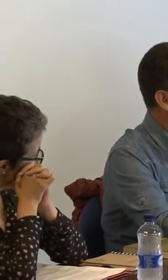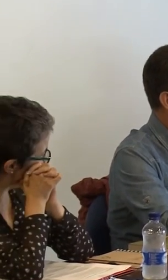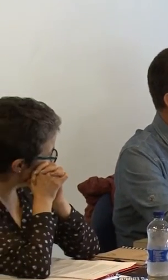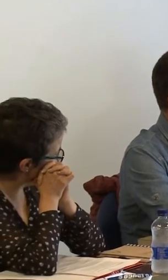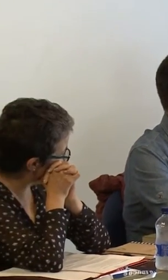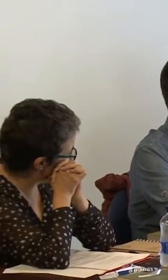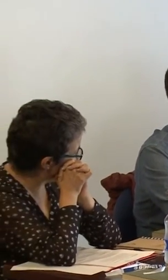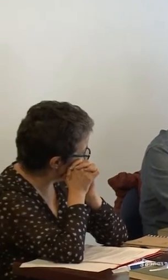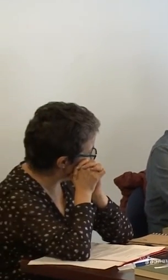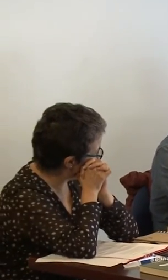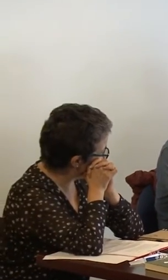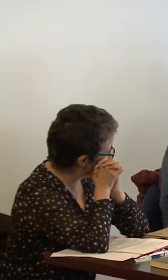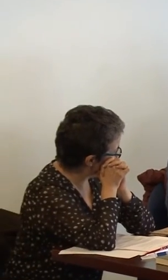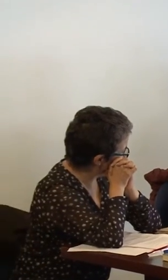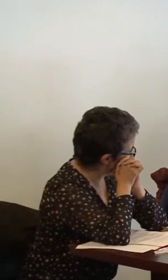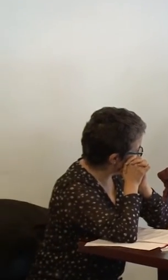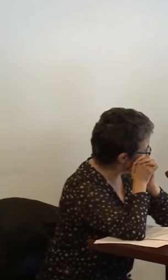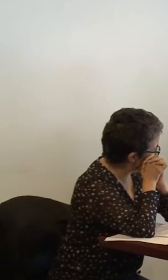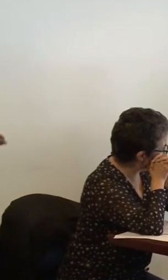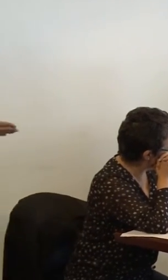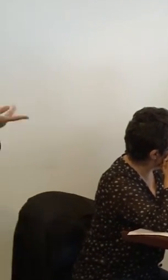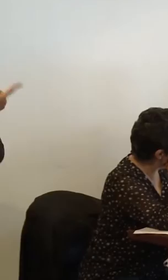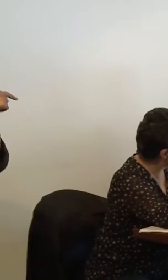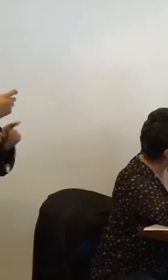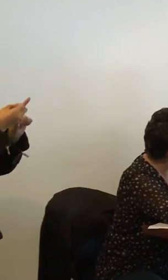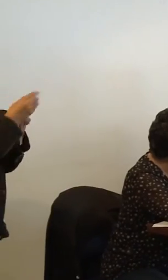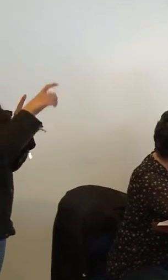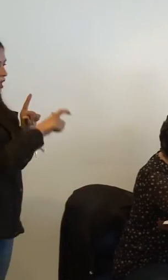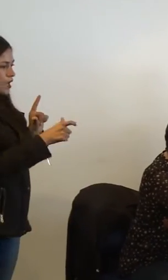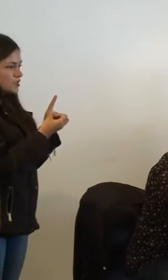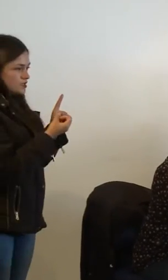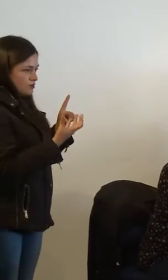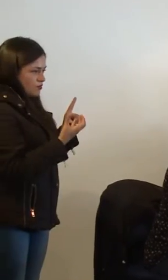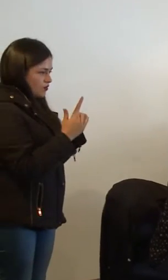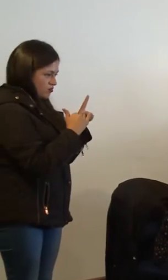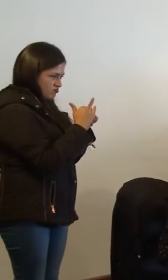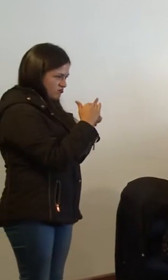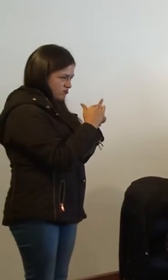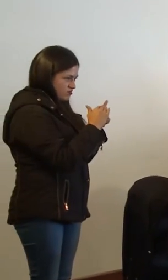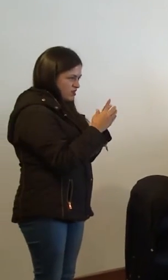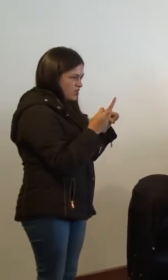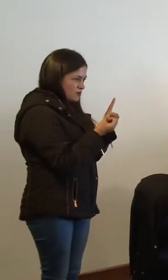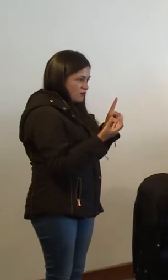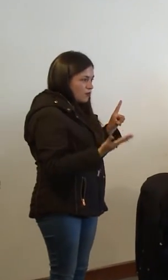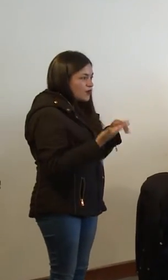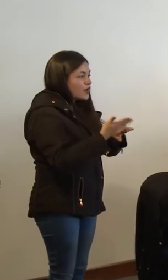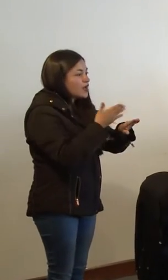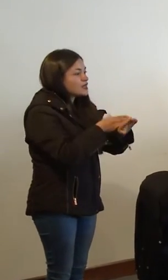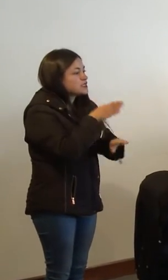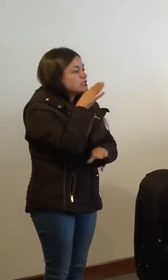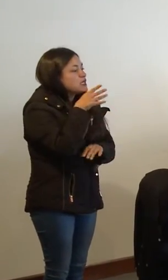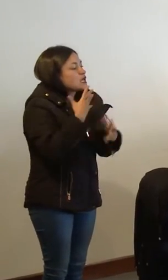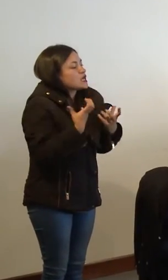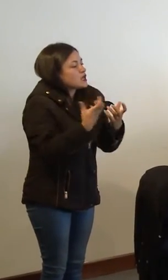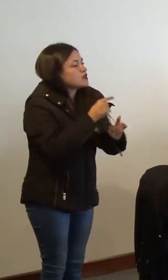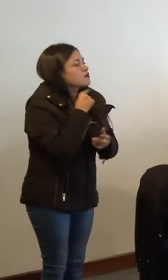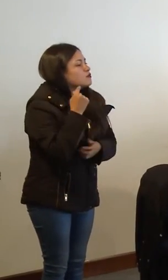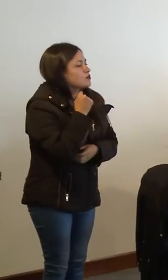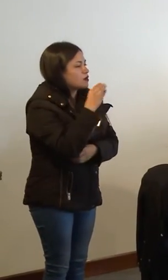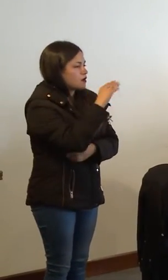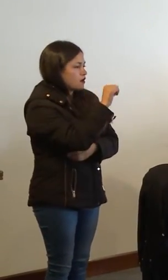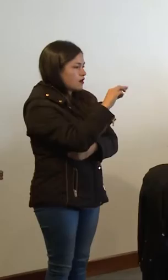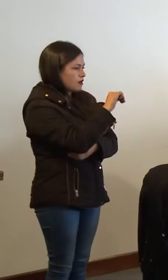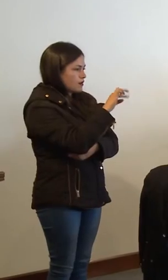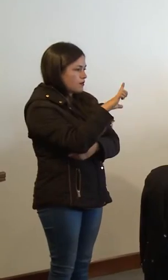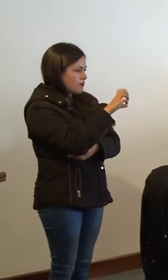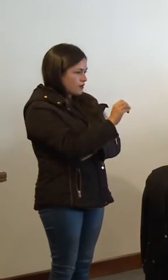empoderamiento constituyente y la unidad de la clase popular con la que soñó Camilo Torres Restrepo.